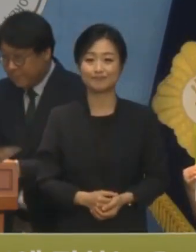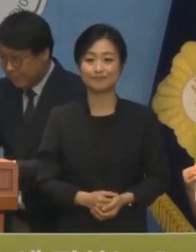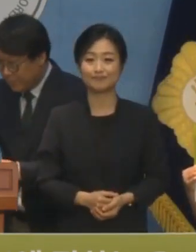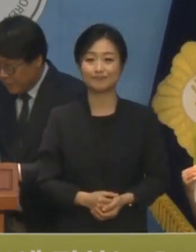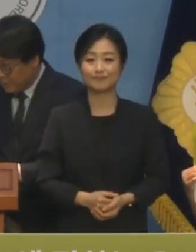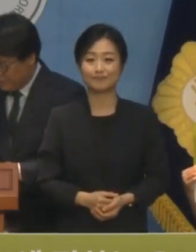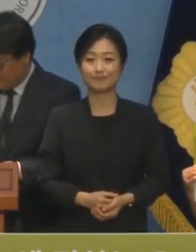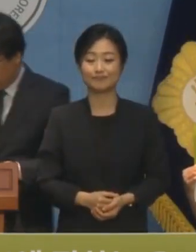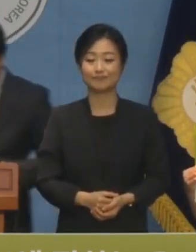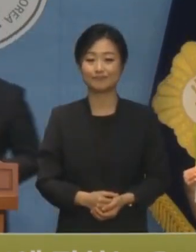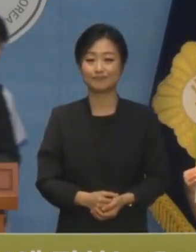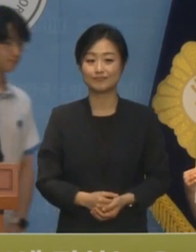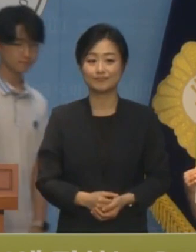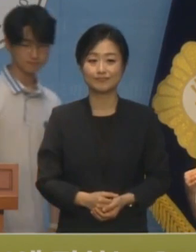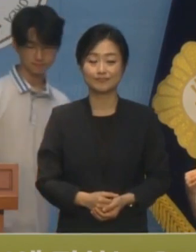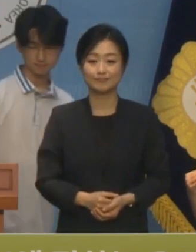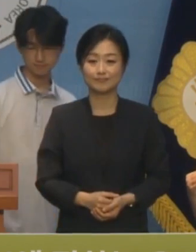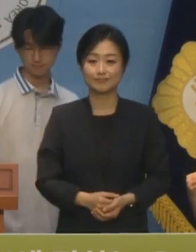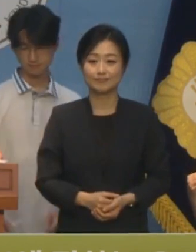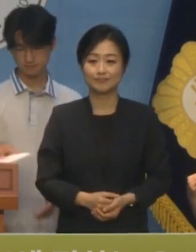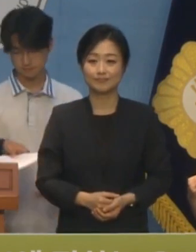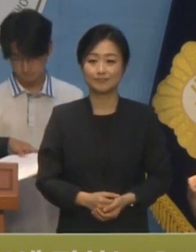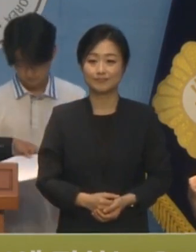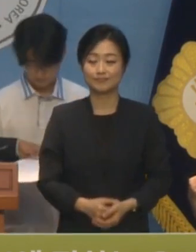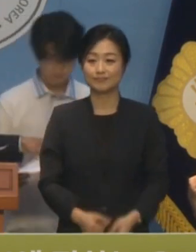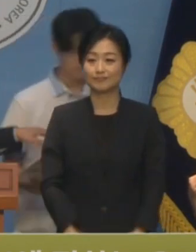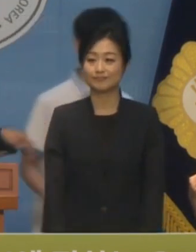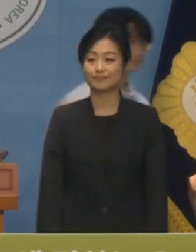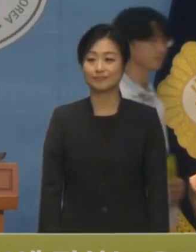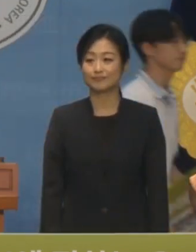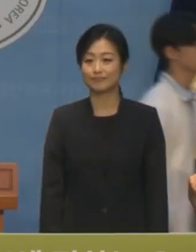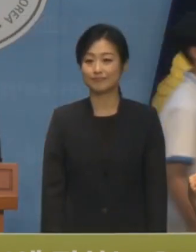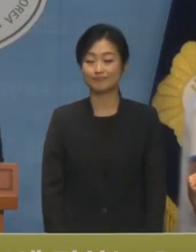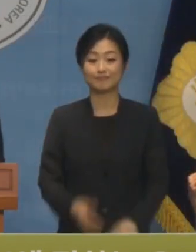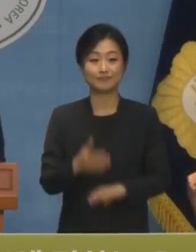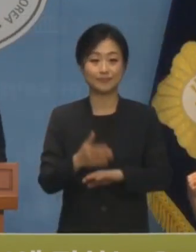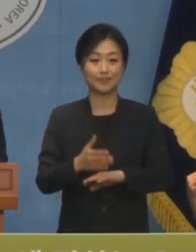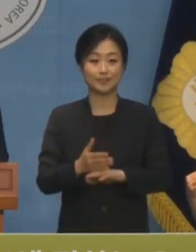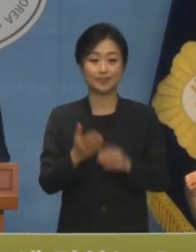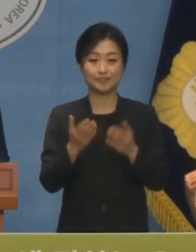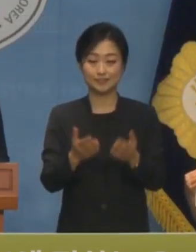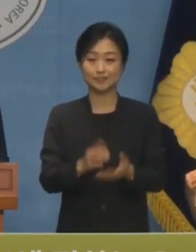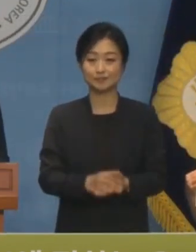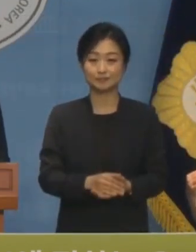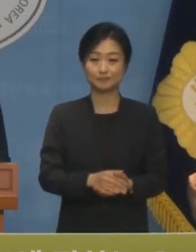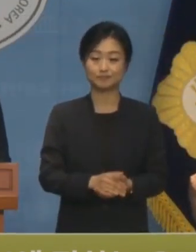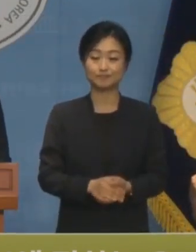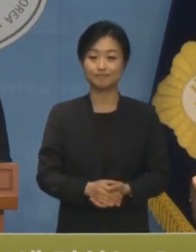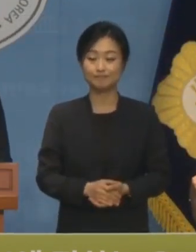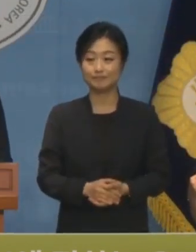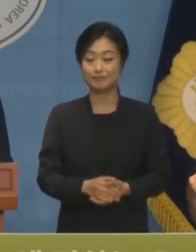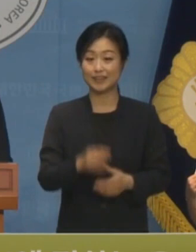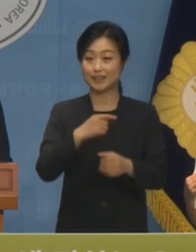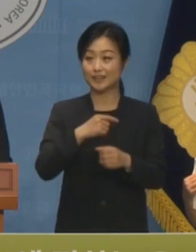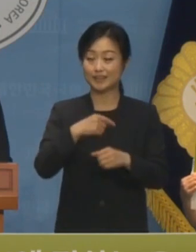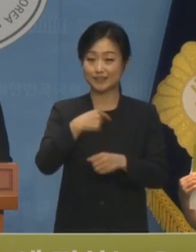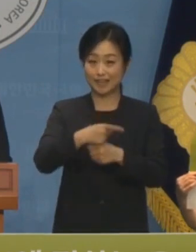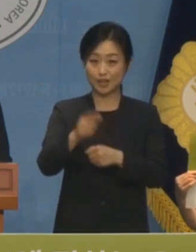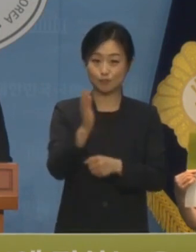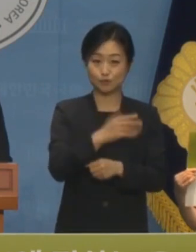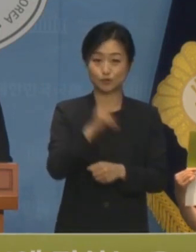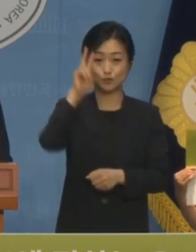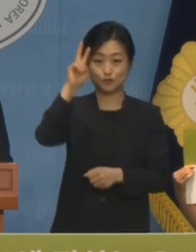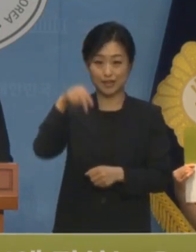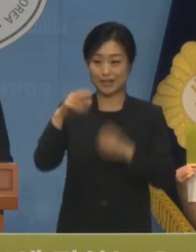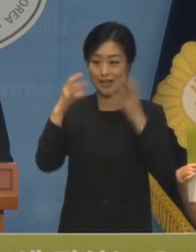감사합니다. 굿네이버스에서는 내년부터 진행되는 유엔